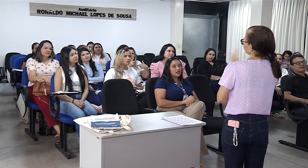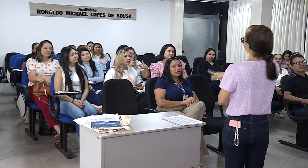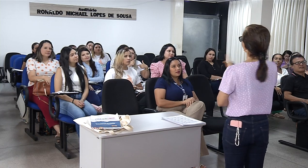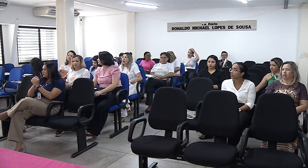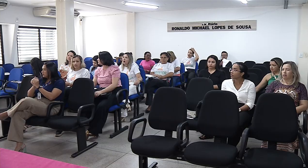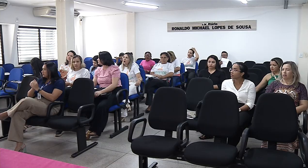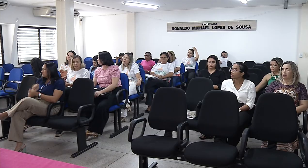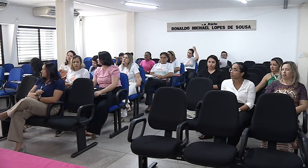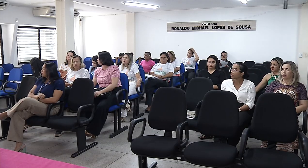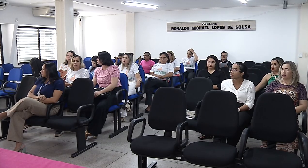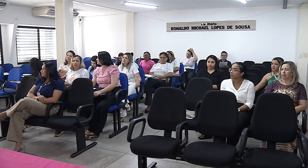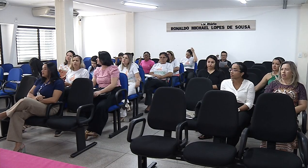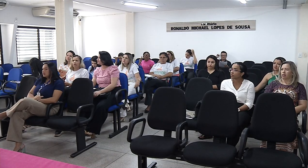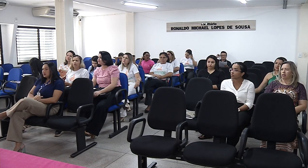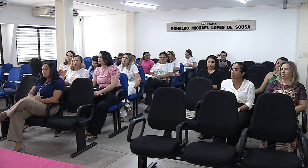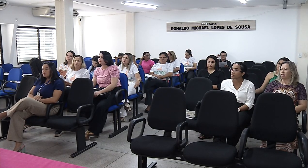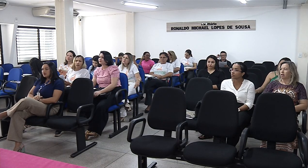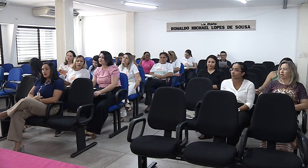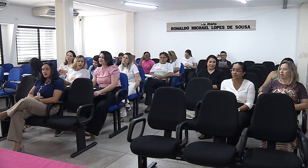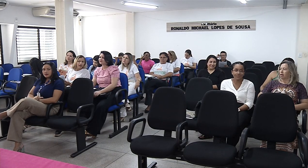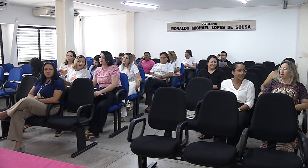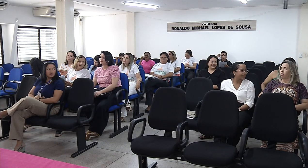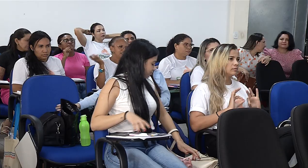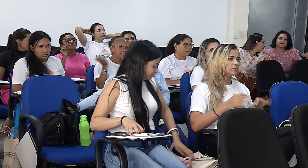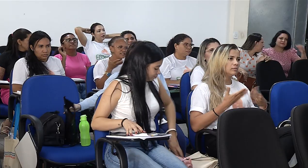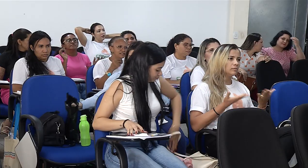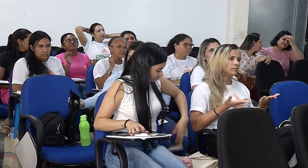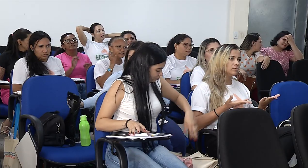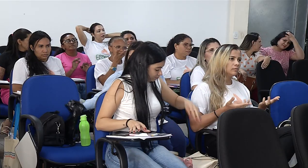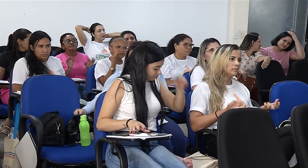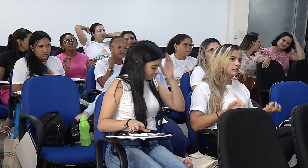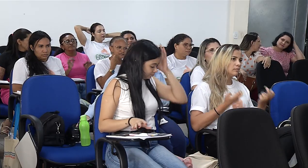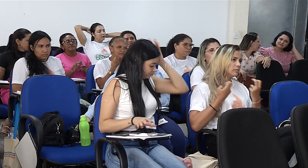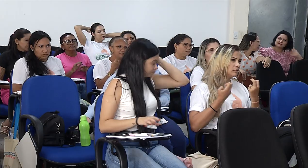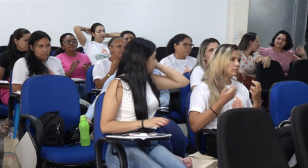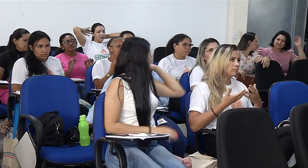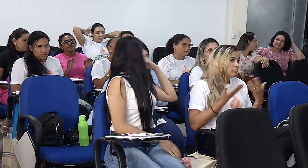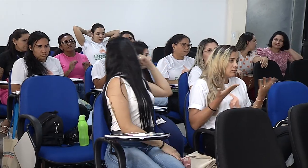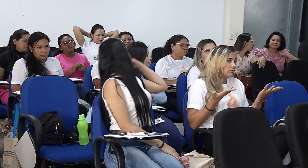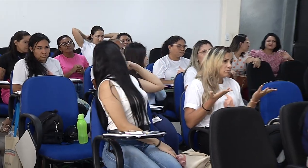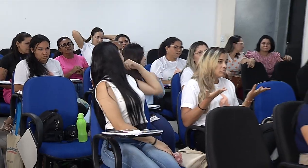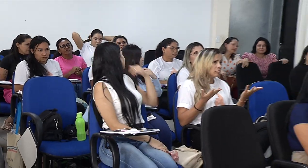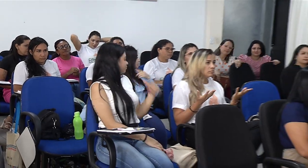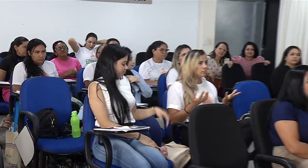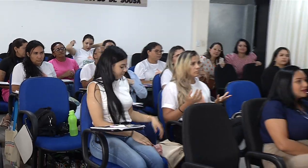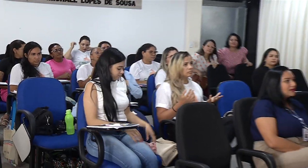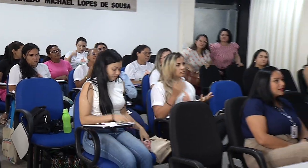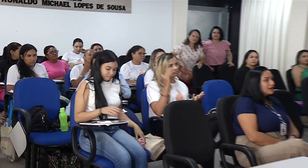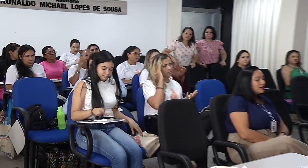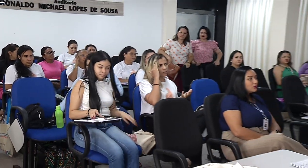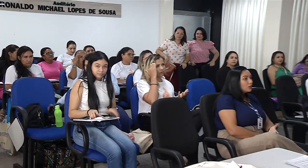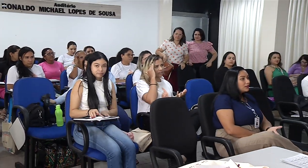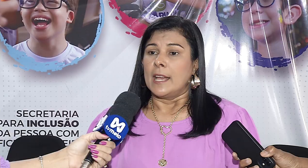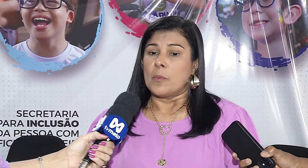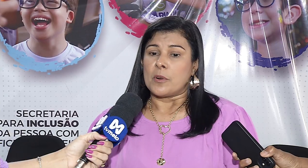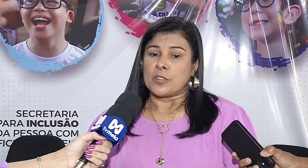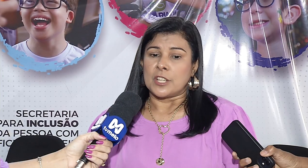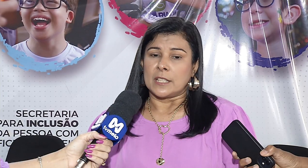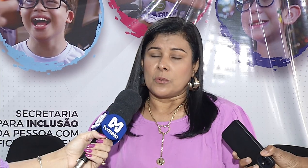para remover barreiras de comunicação. Permite um atendimento eficaz a todos. É um projeto